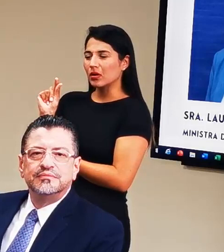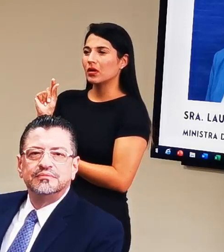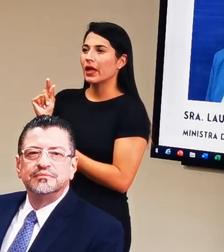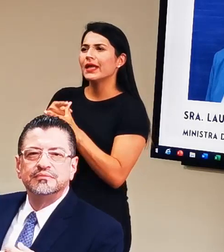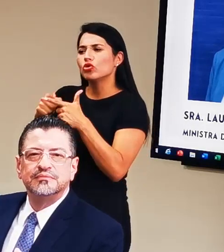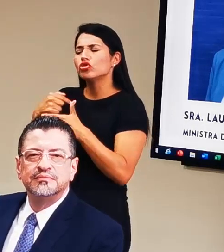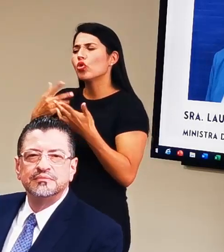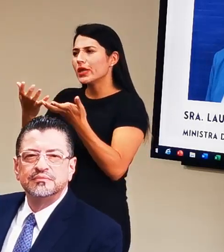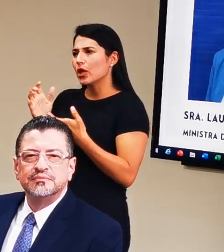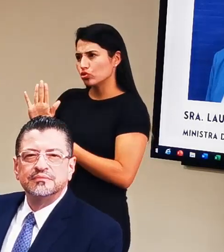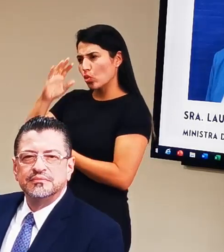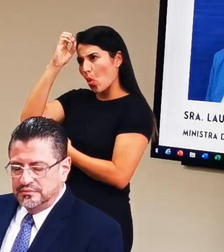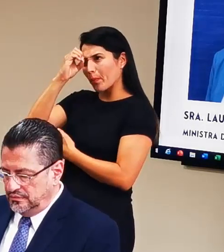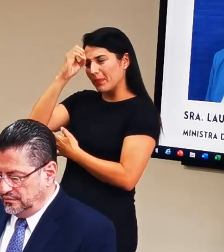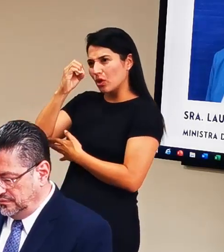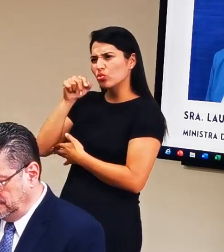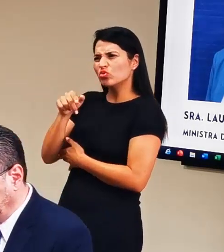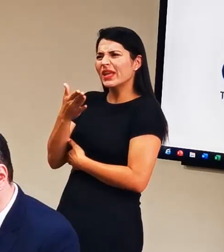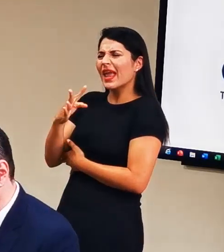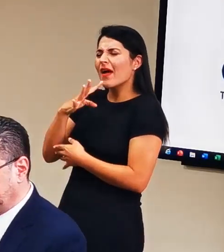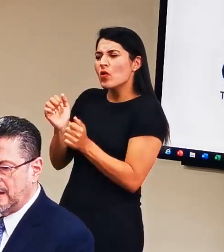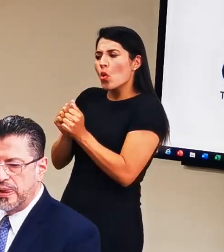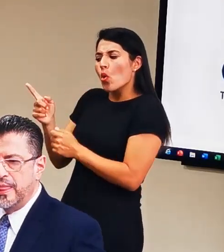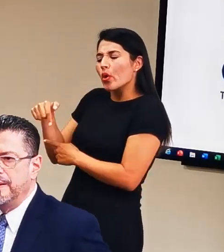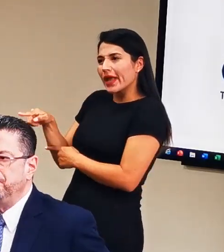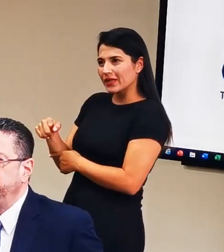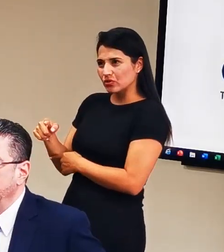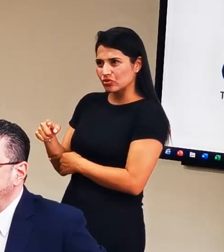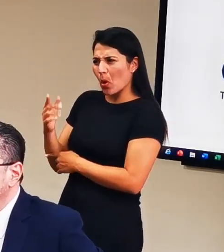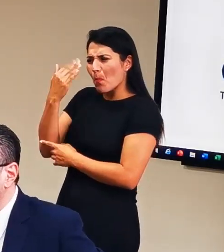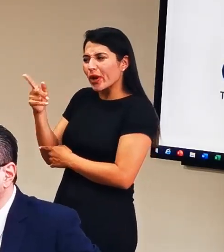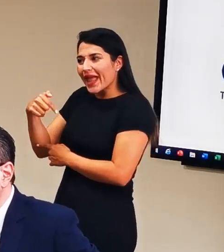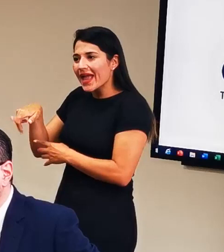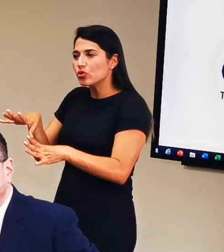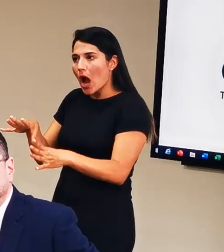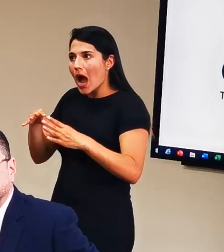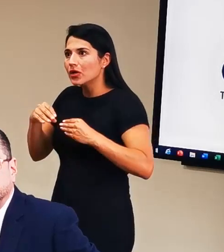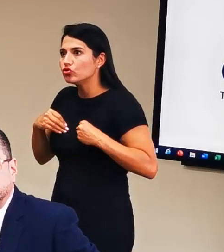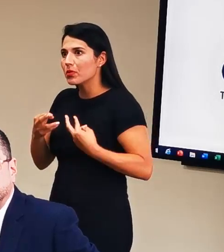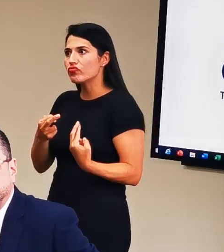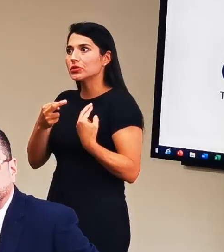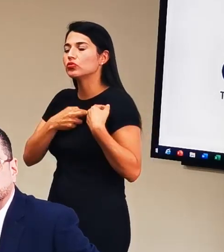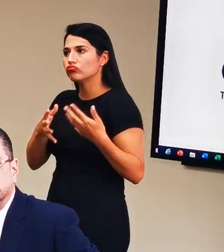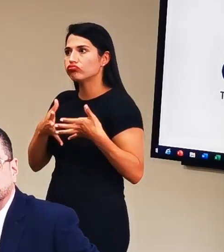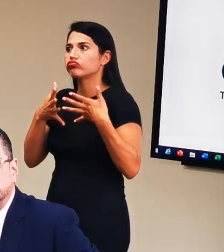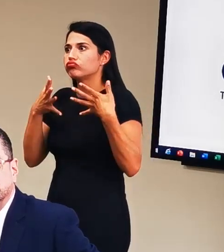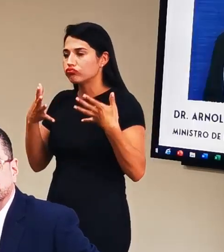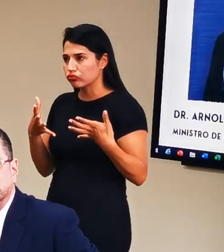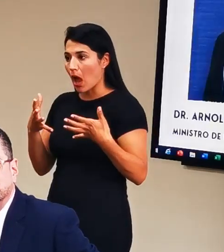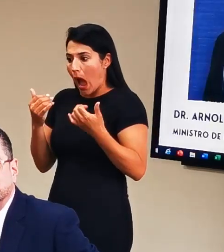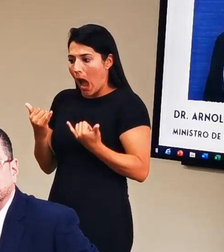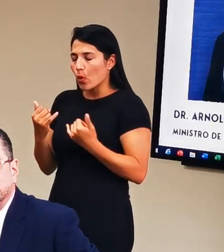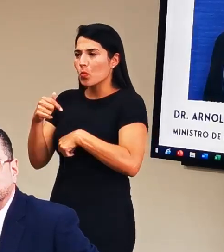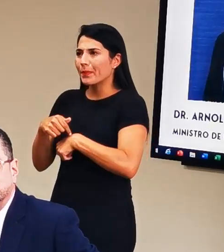acerca de qué conversó con ellos y qué los motiva a asumir responsabilidades enormes en un momento donde